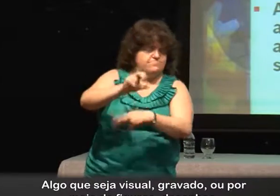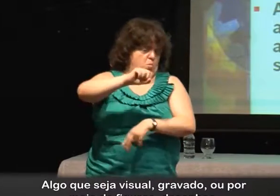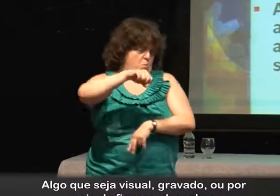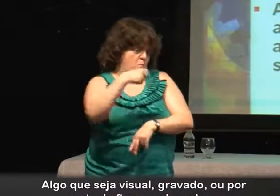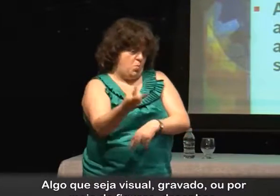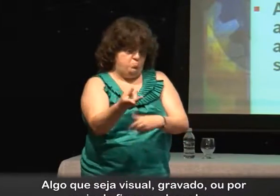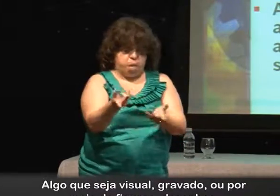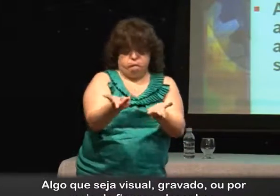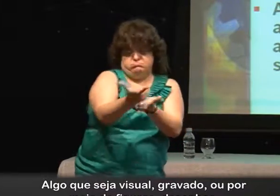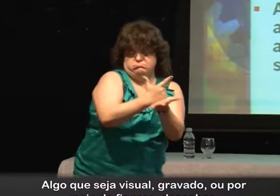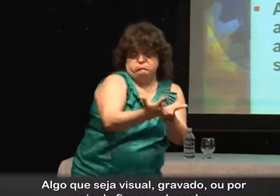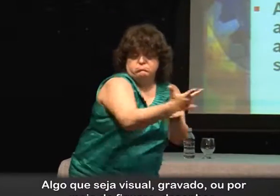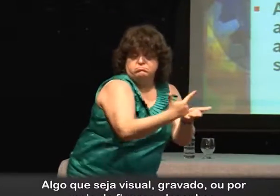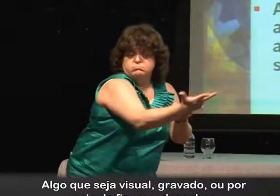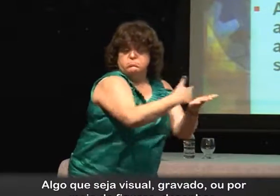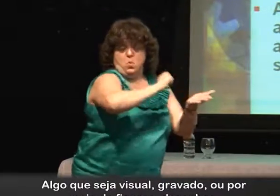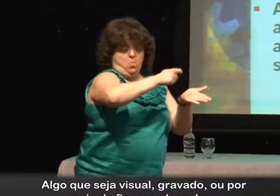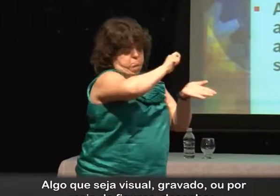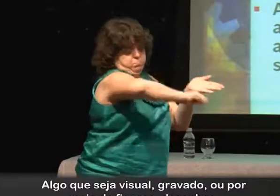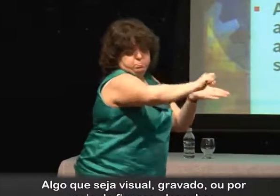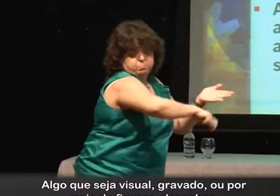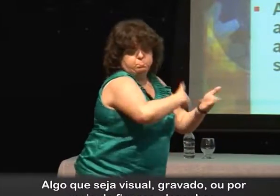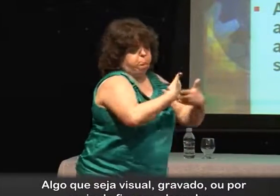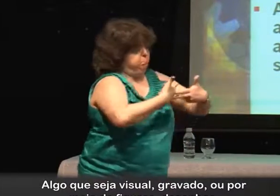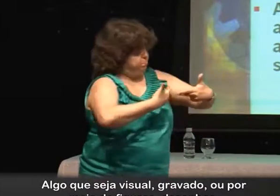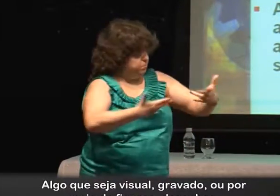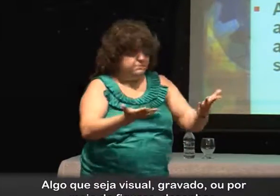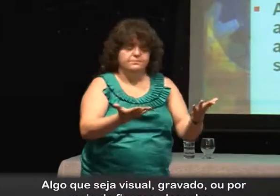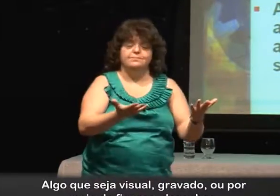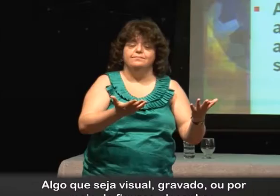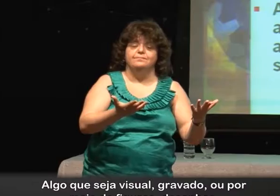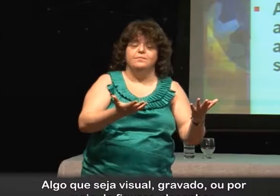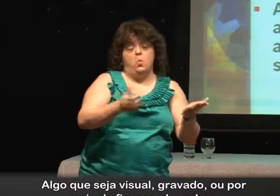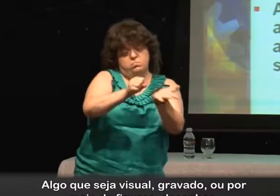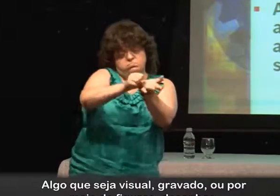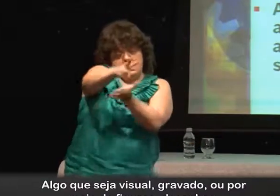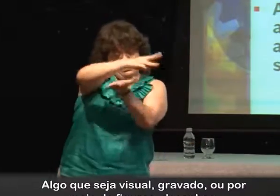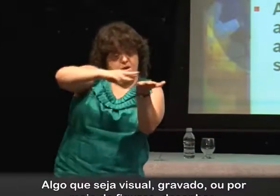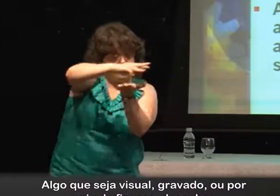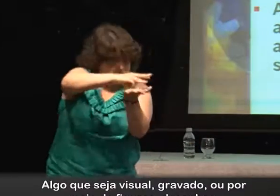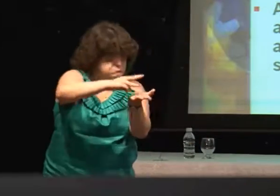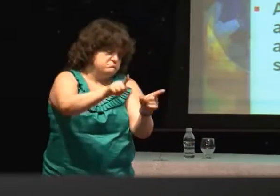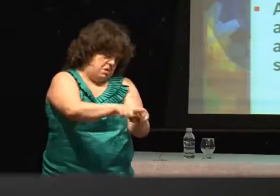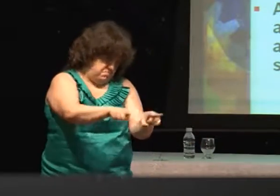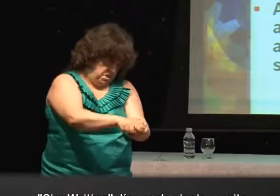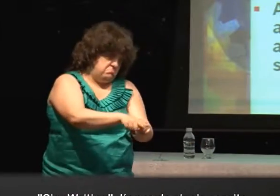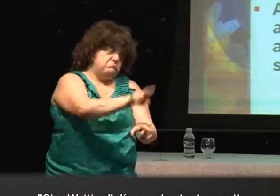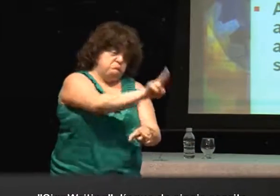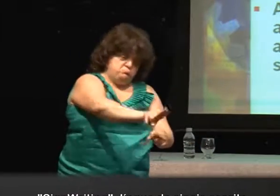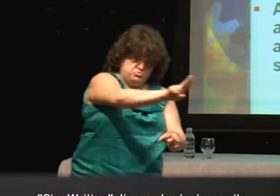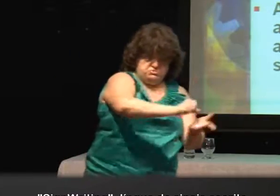visual, gravado, ou por meio de figuras, desenhos, sign